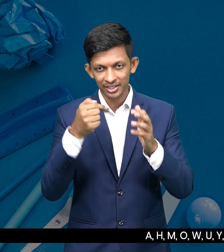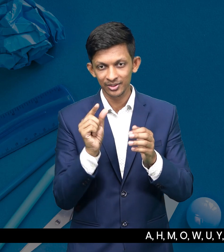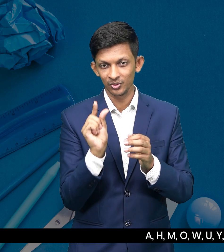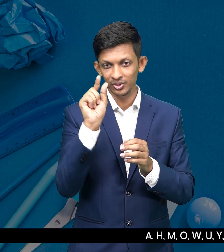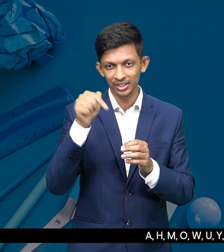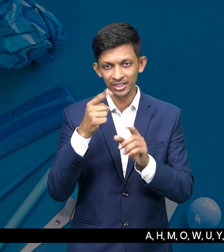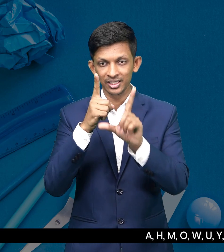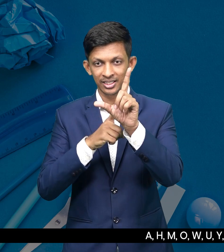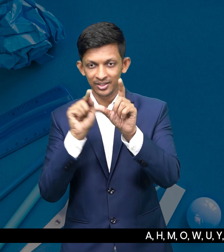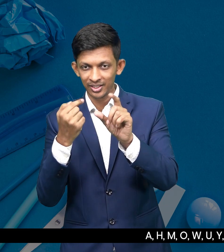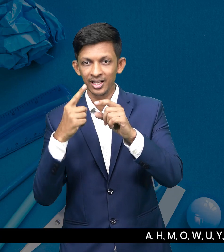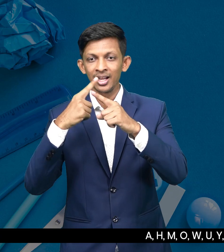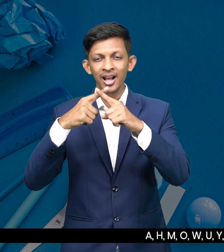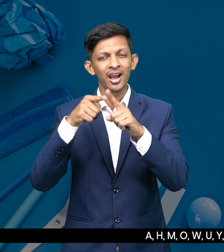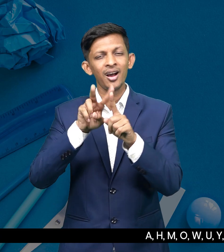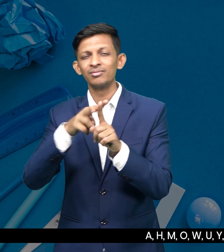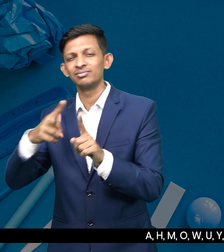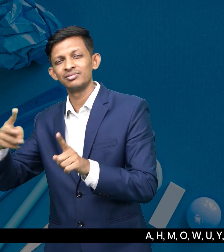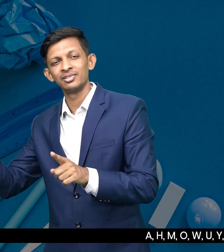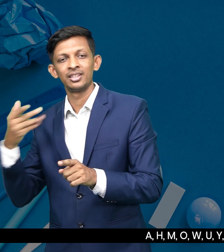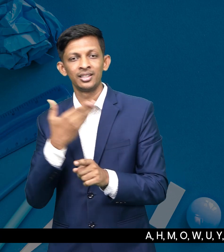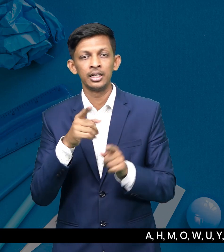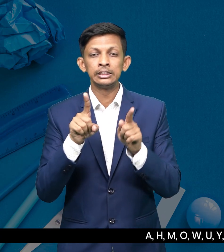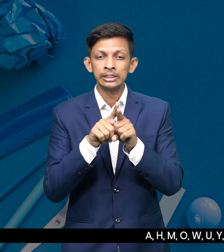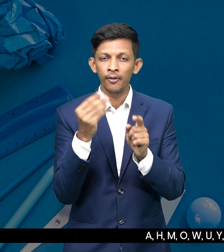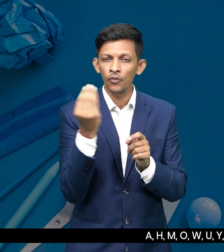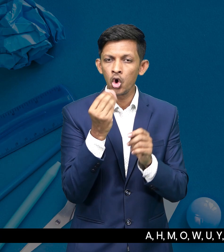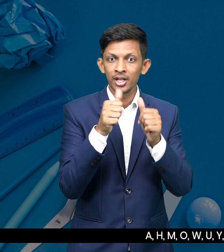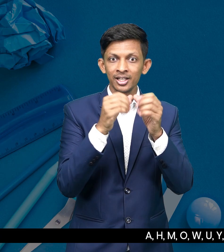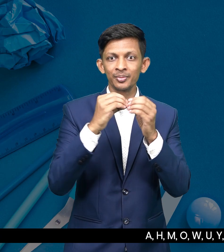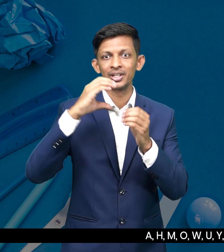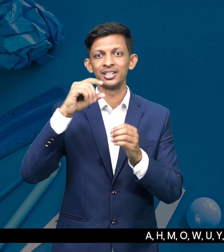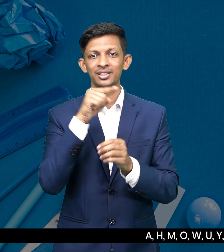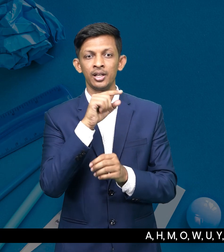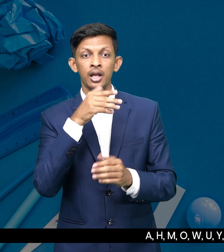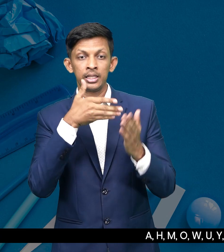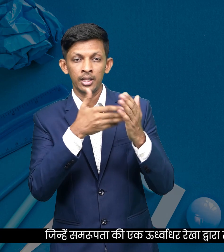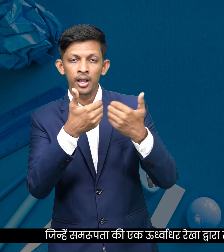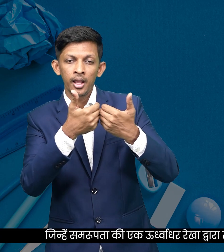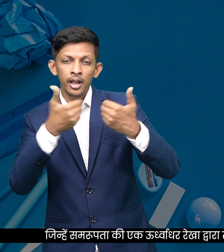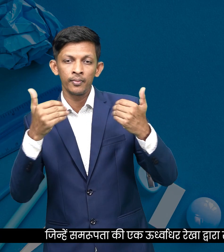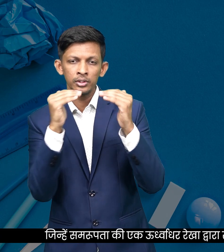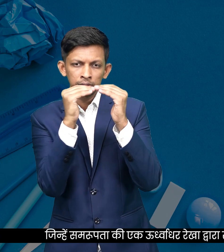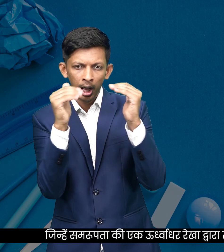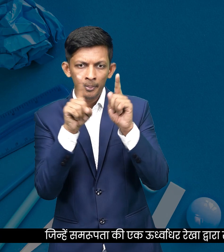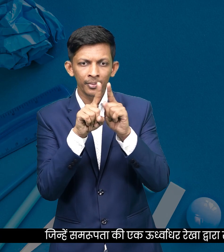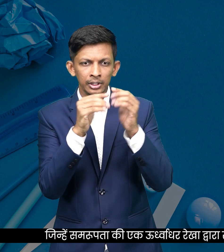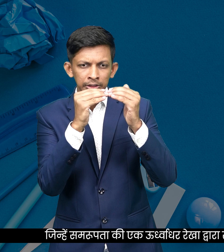W, U, Y, X आदि कुछ अक्षर है जिन्हें समरूपता की एक